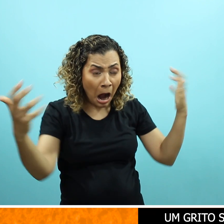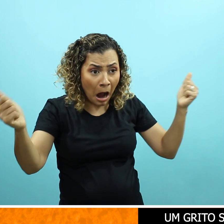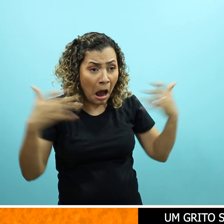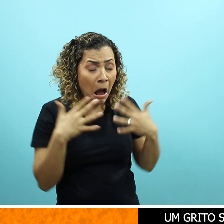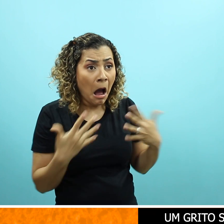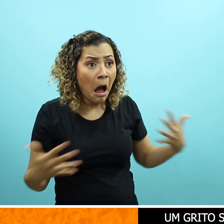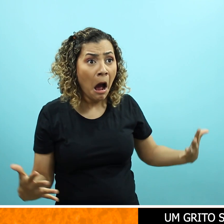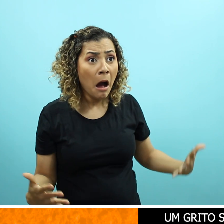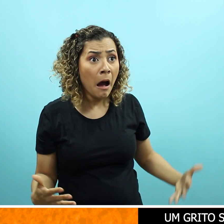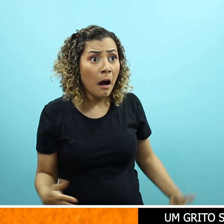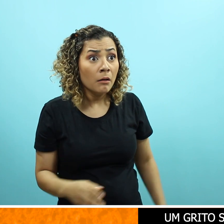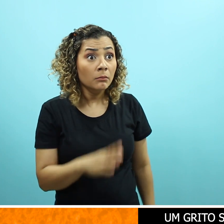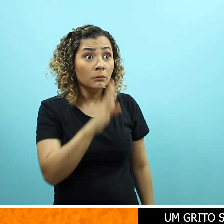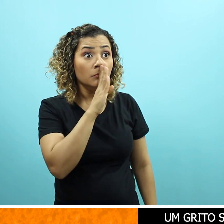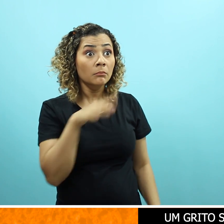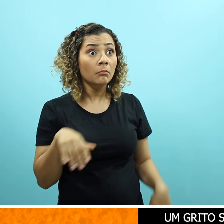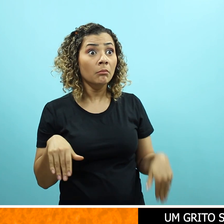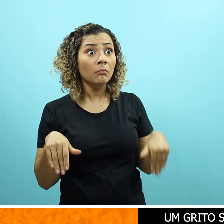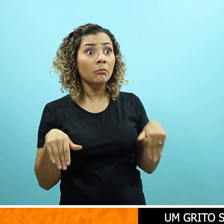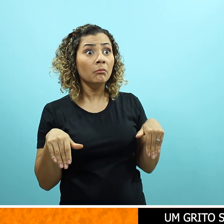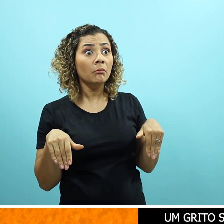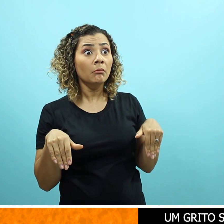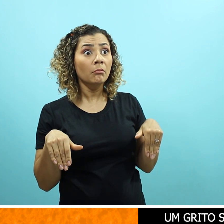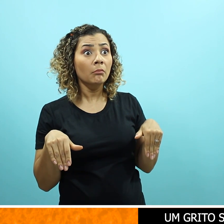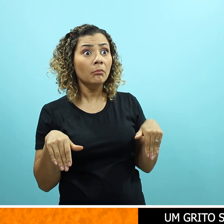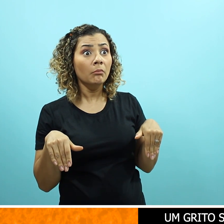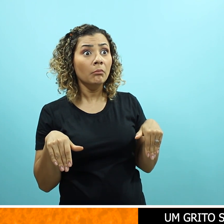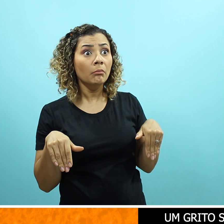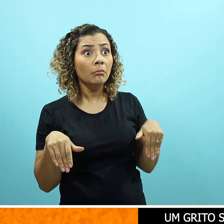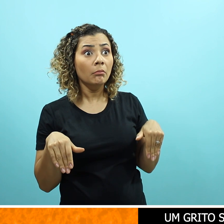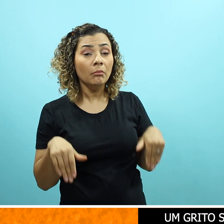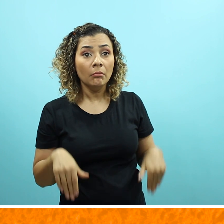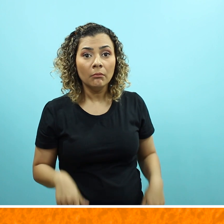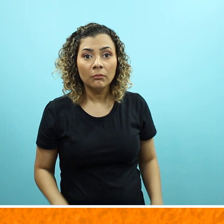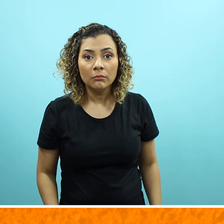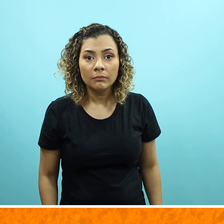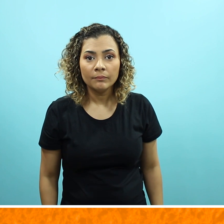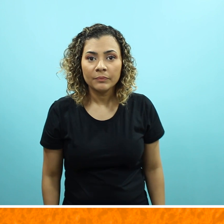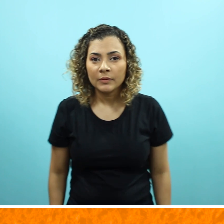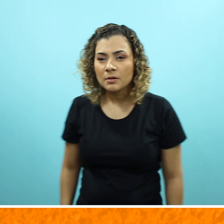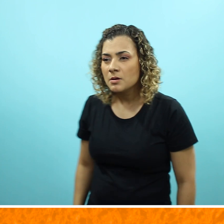Um grito surdo e prolongado paralisou-a.